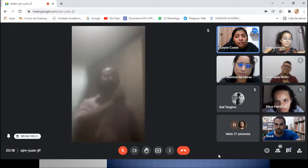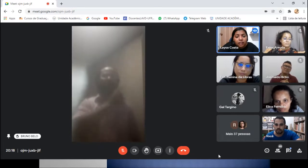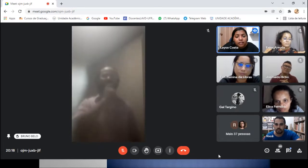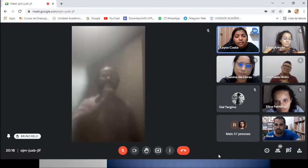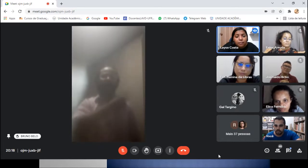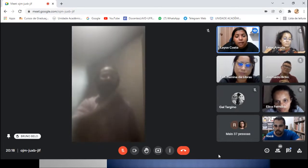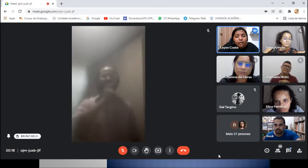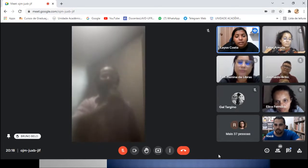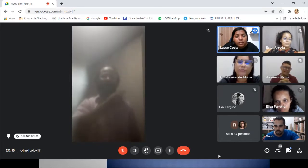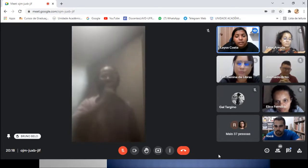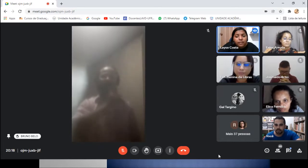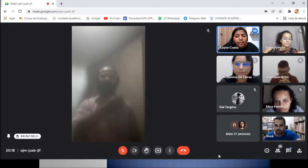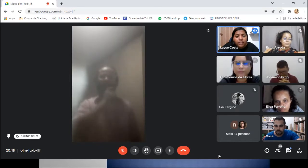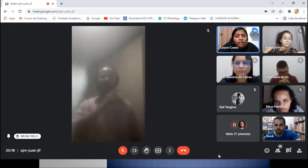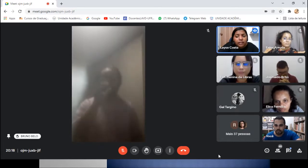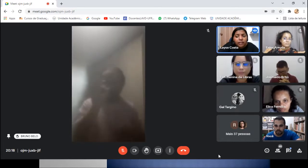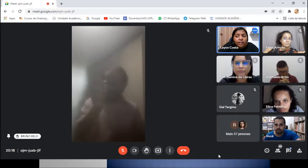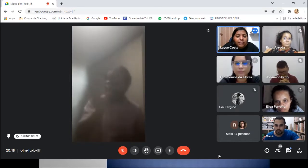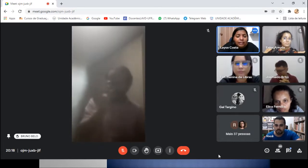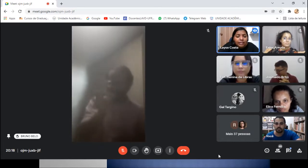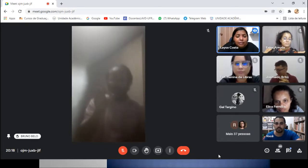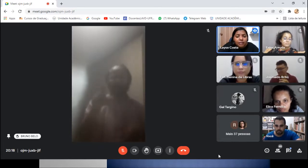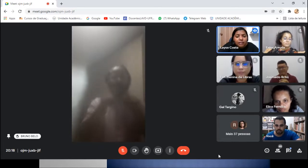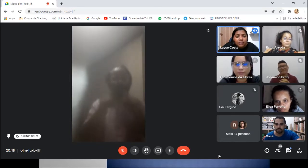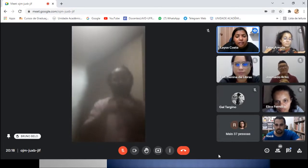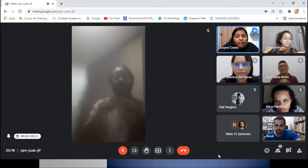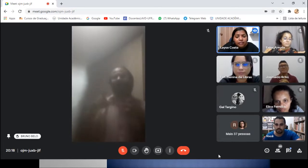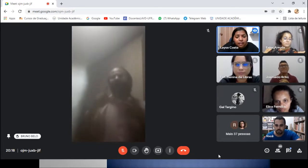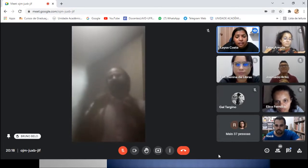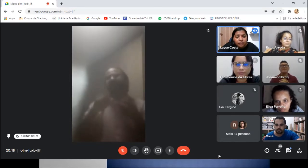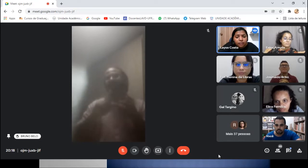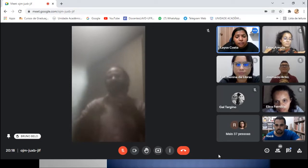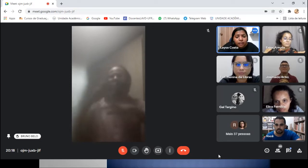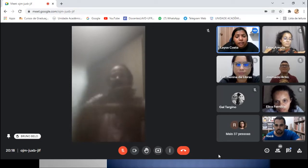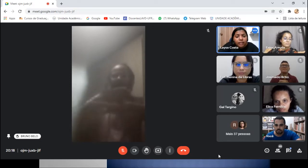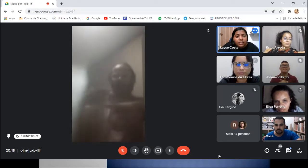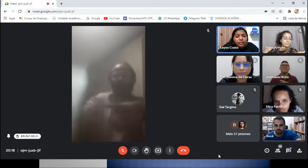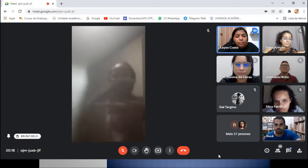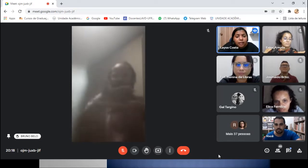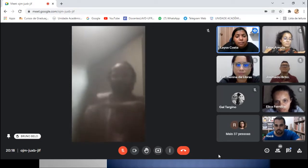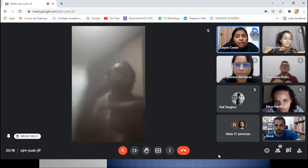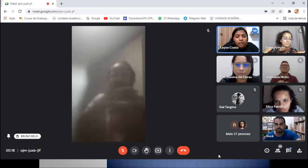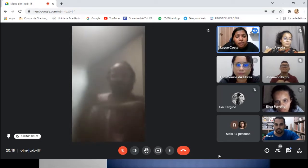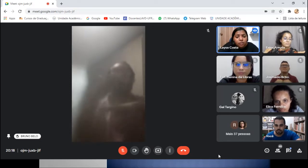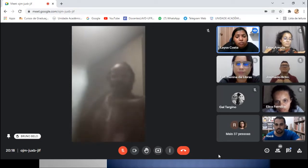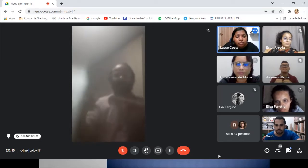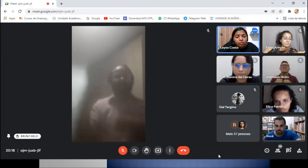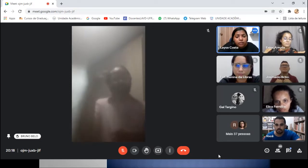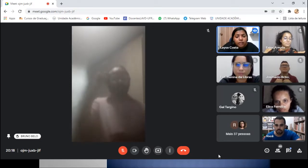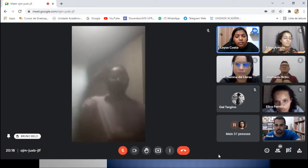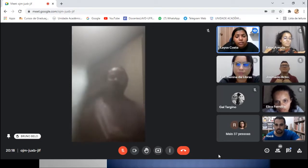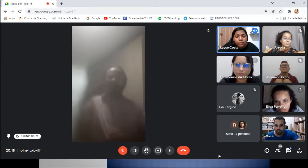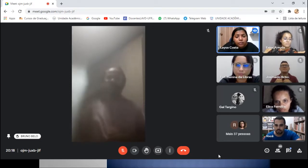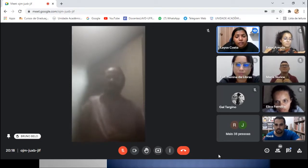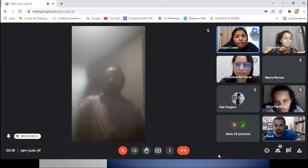Em São Paulo, eles usam verde dessa maneira, certo? Também branco, certo? A gente usa aqui